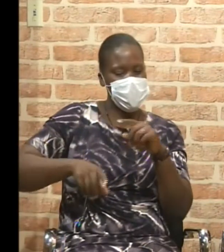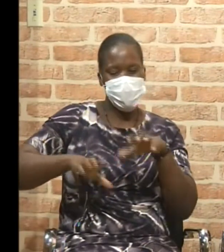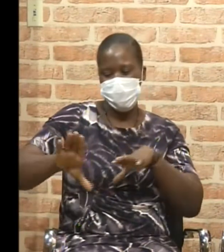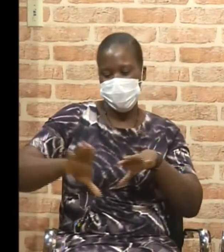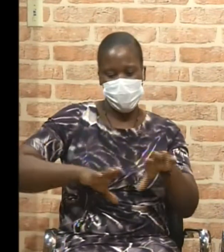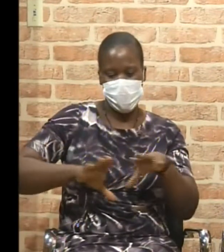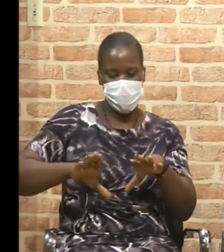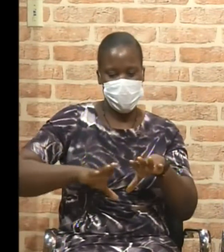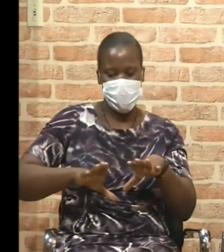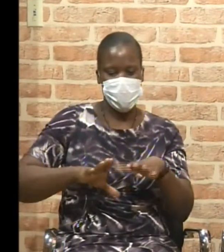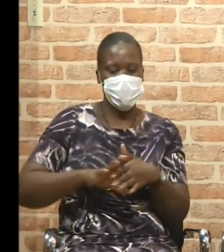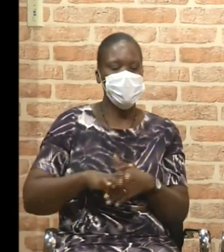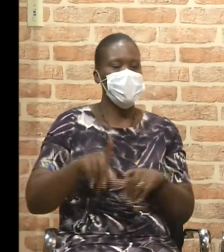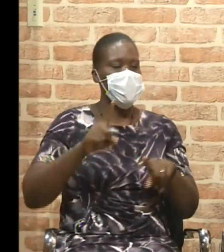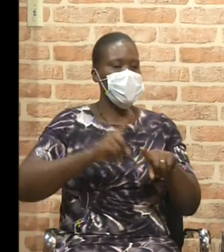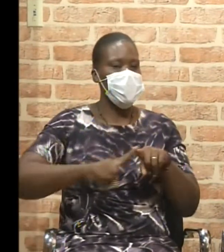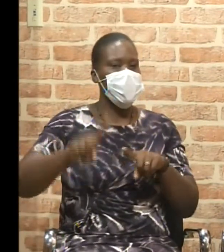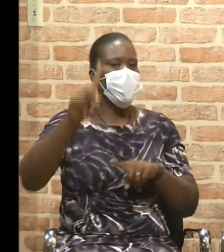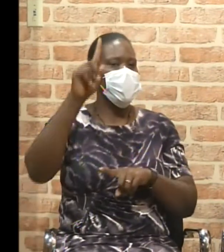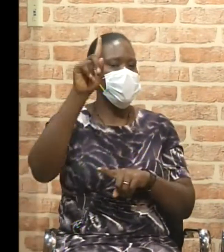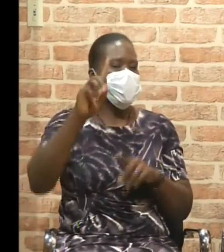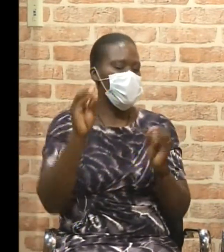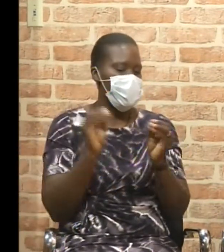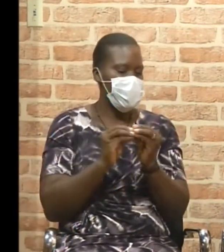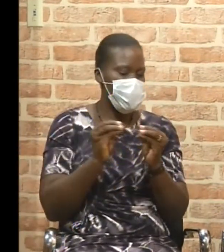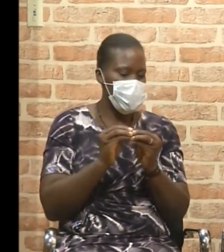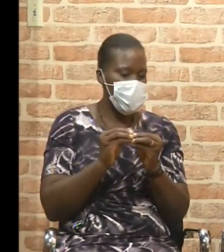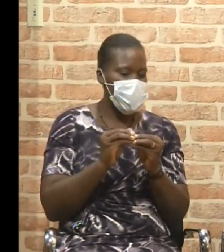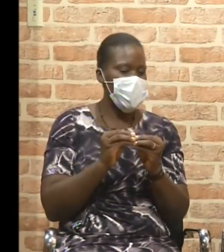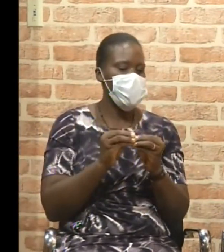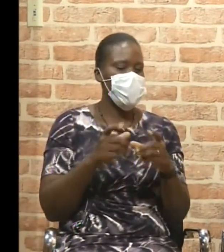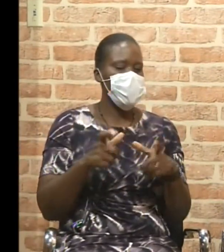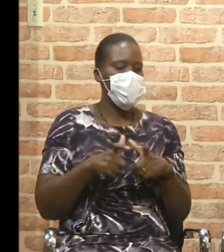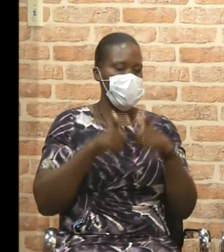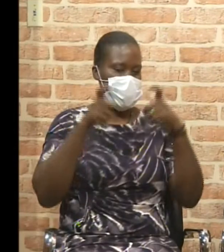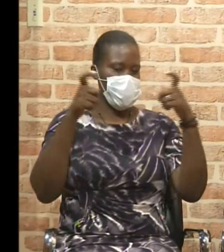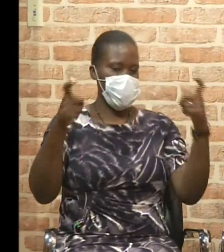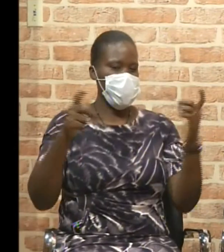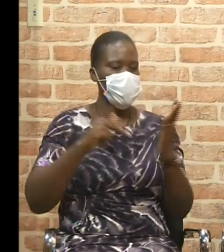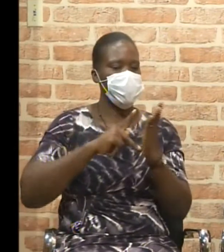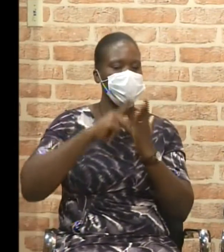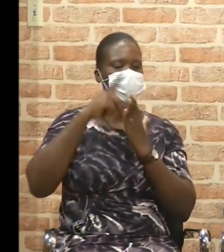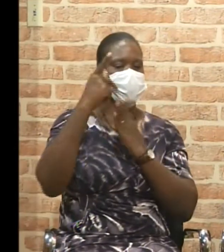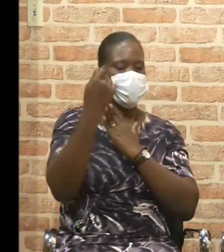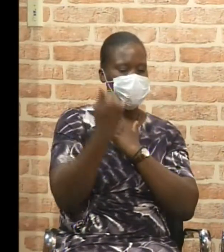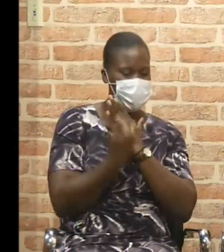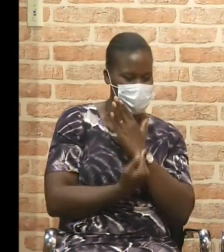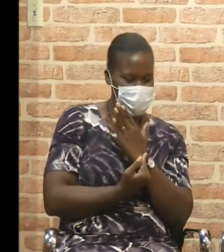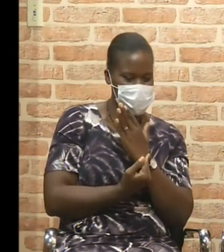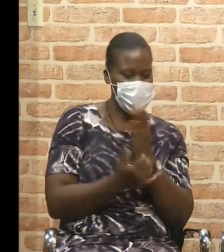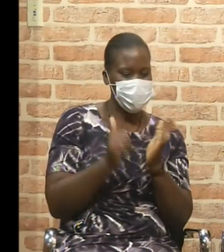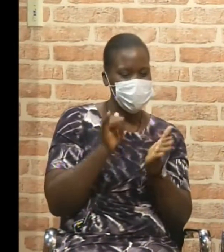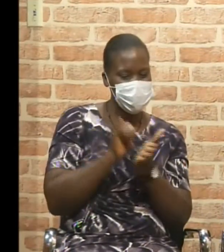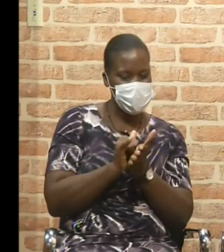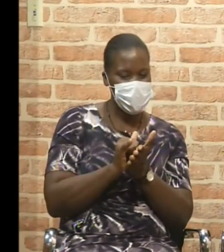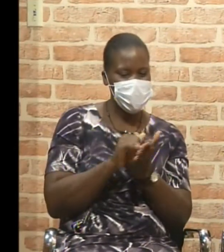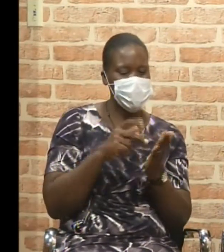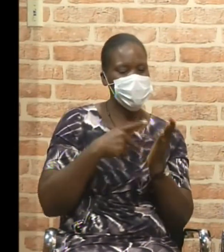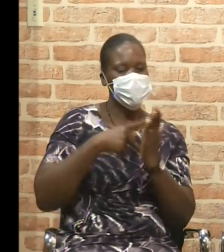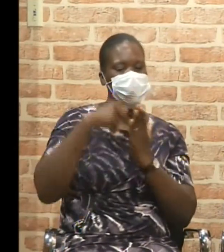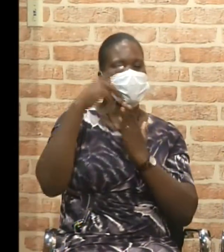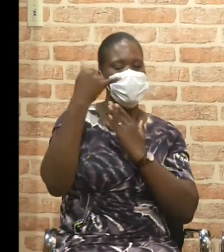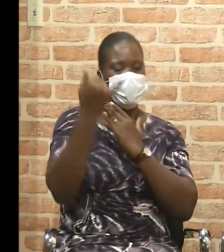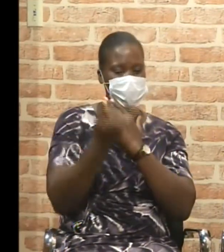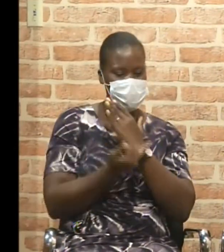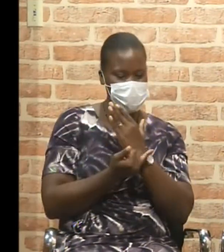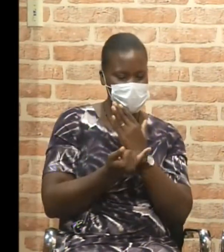pour petit temps que je vais passer dans le bureau. Par contre, pour combien de jours, pour combien de mois? C'est un projet qui est lié